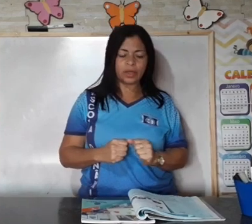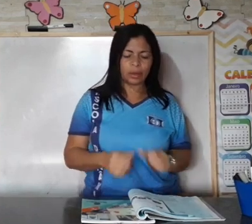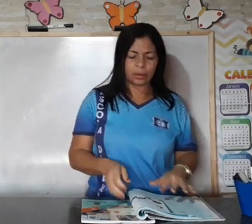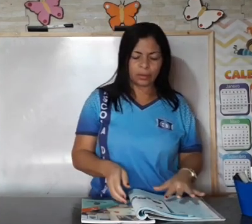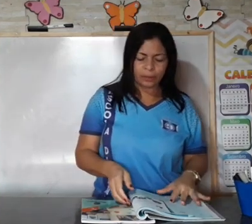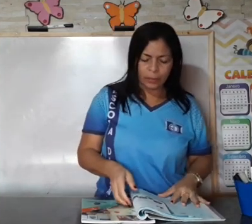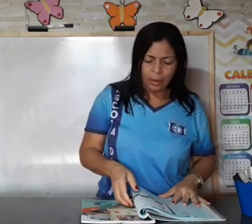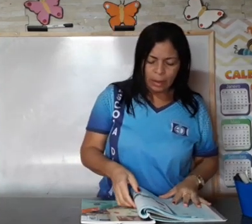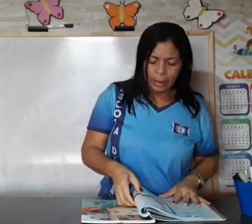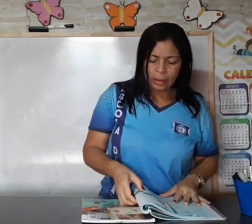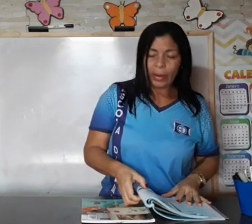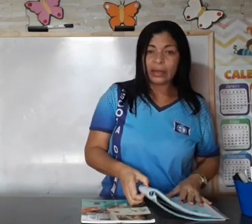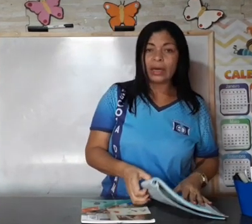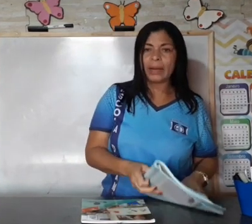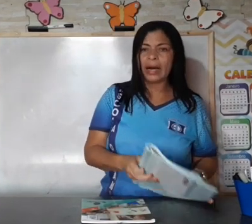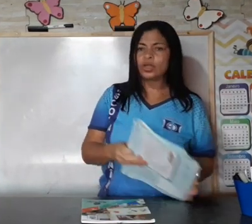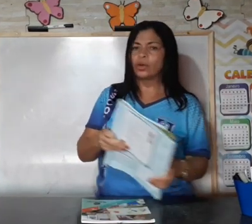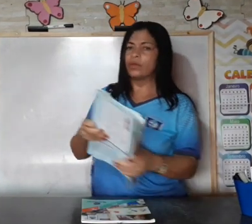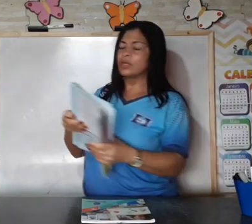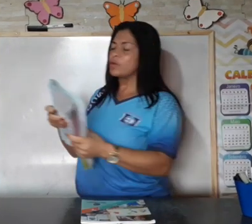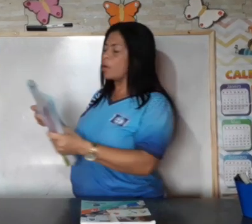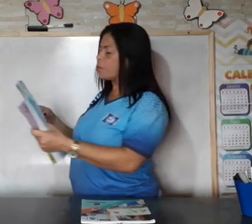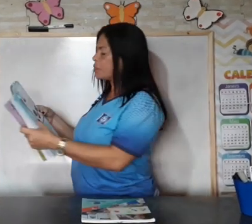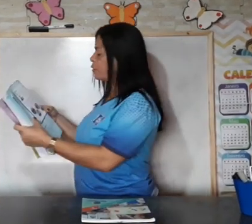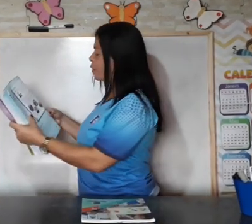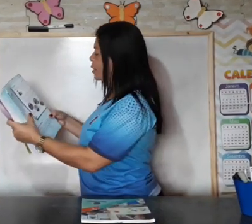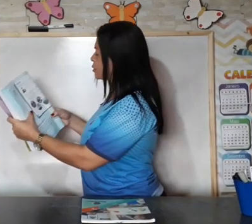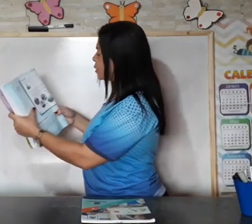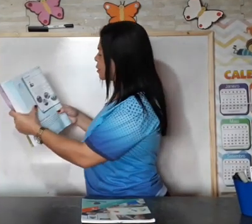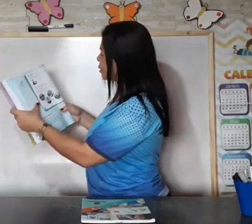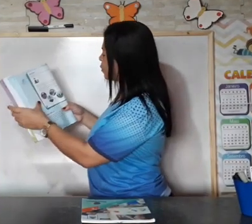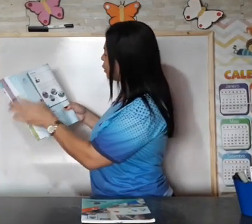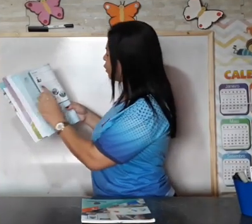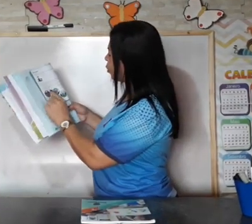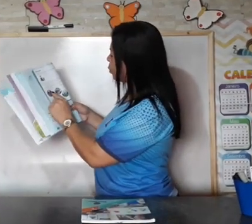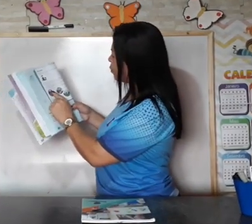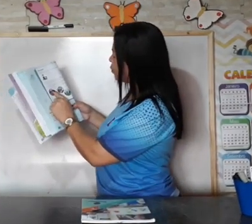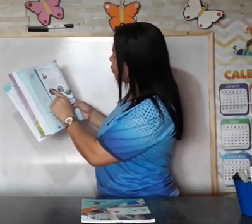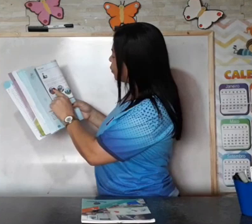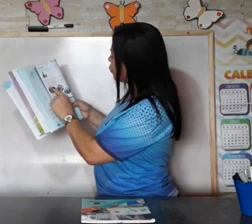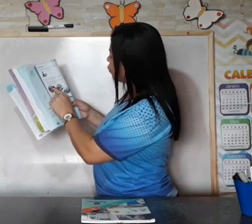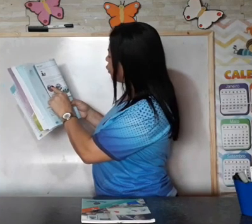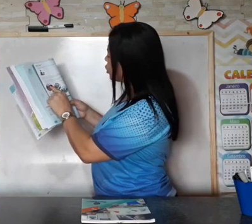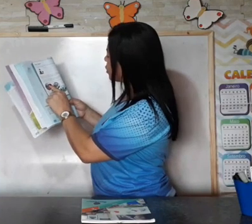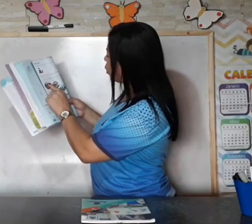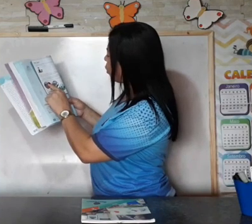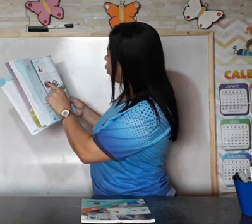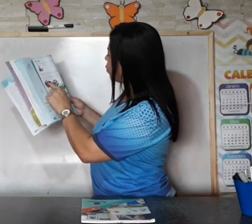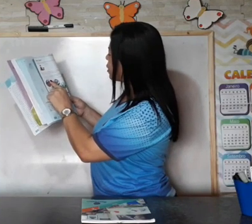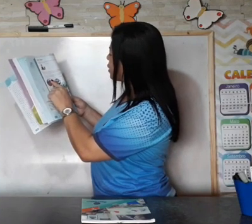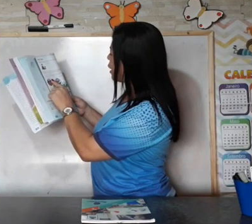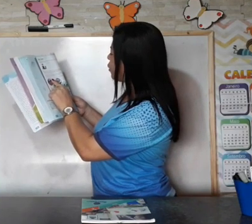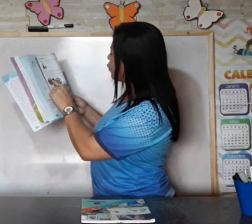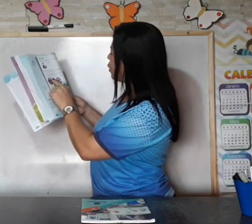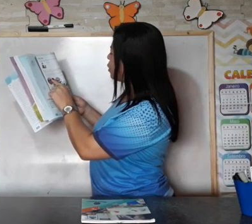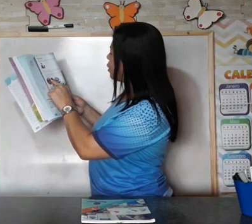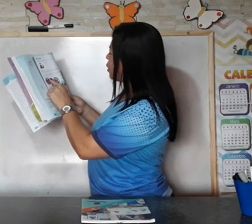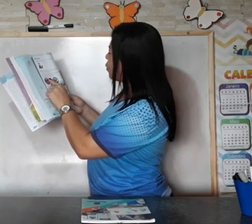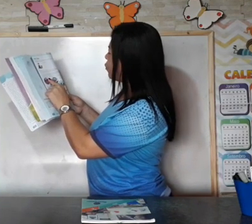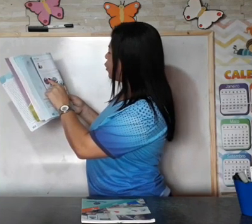gente? Então, aqui embaixo, ó, vocês vão observar esse desenho aqui, ó. Veja só. Observe. Vejam o